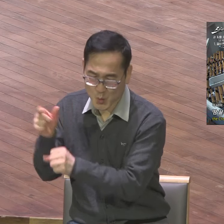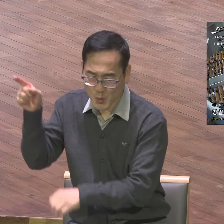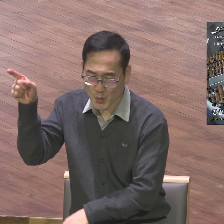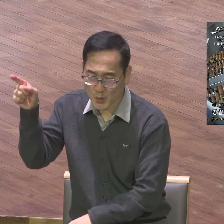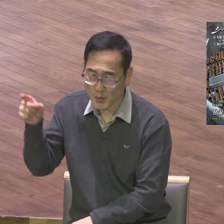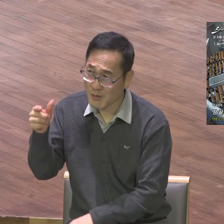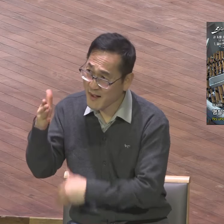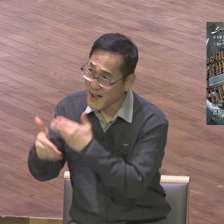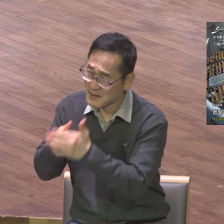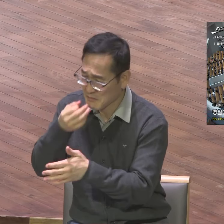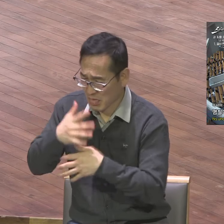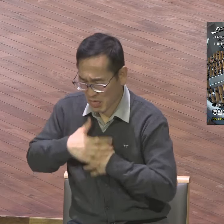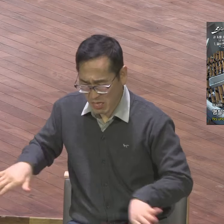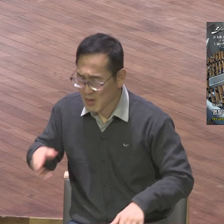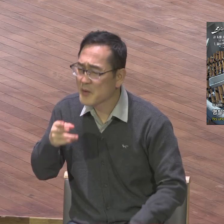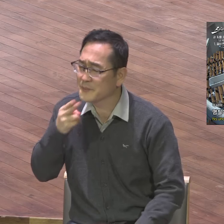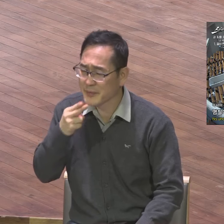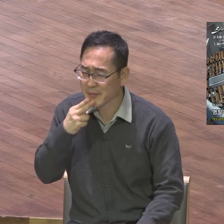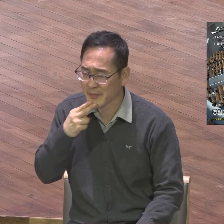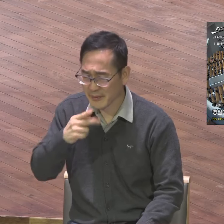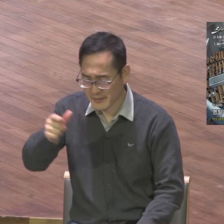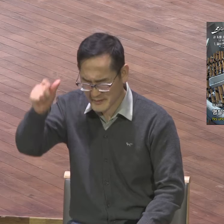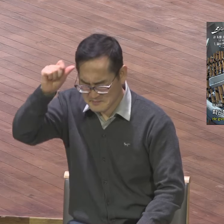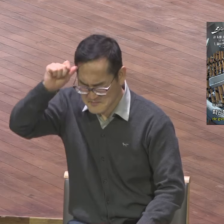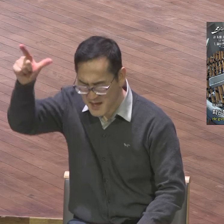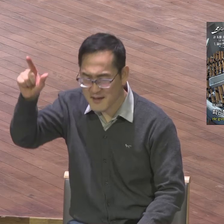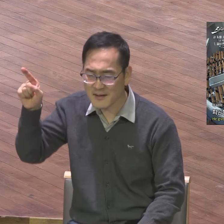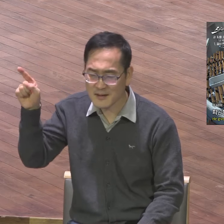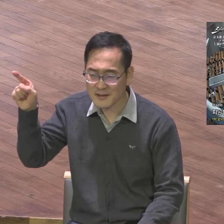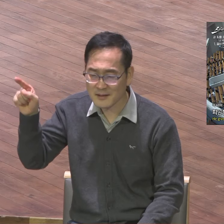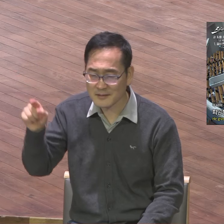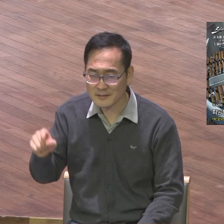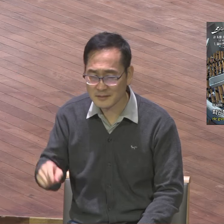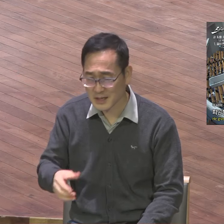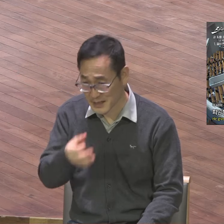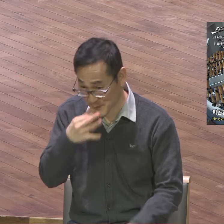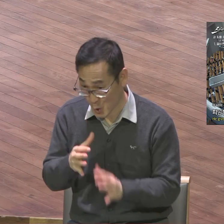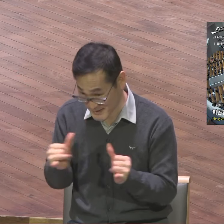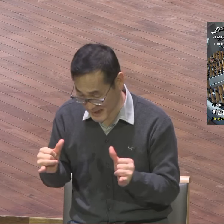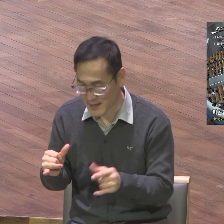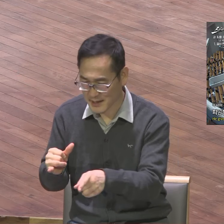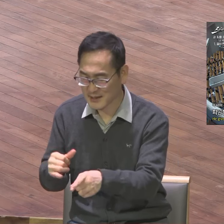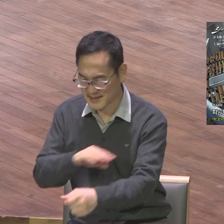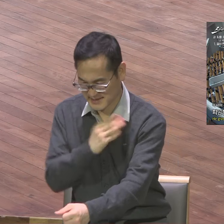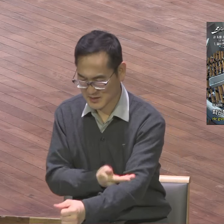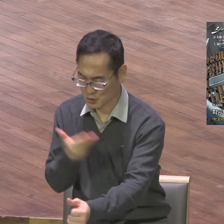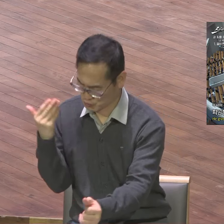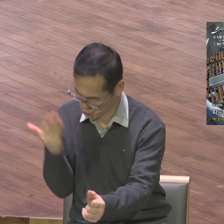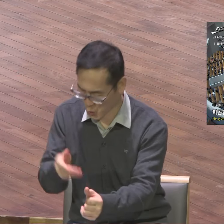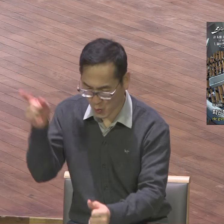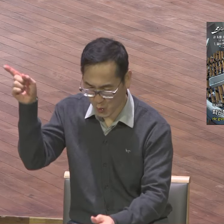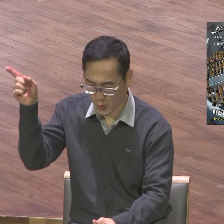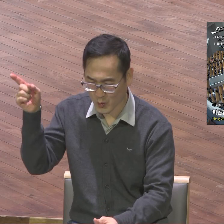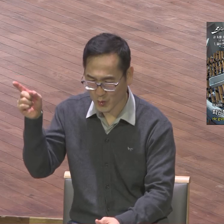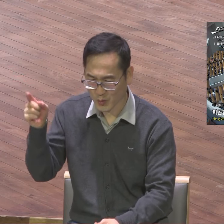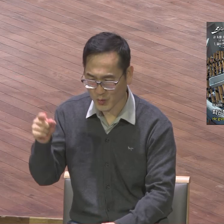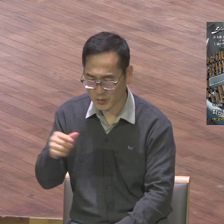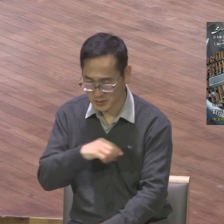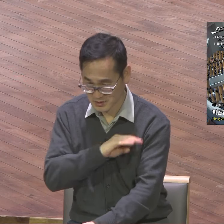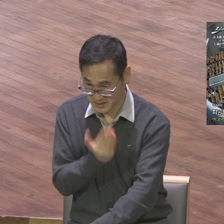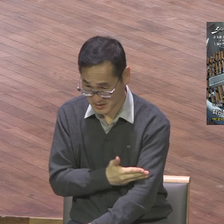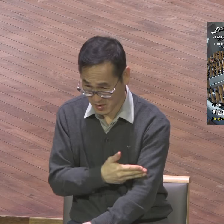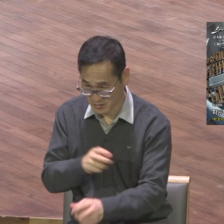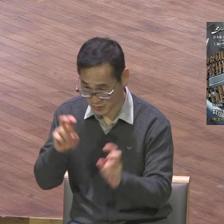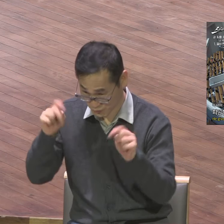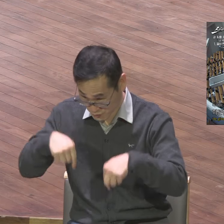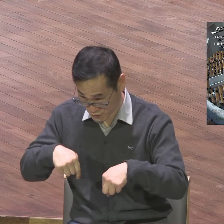아니하시며 곤비하지 아니하시며 명철이 한이 없으시며 피곤한 자에게는 능력을 주시며 무능한 자에게는 힘을